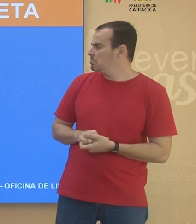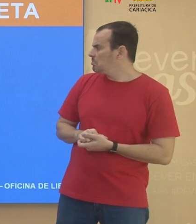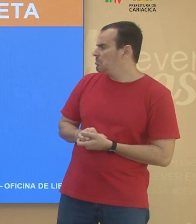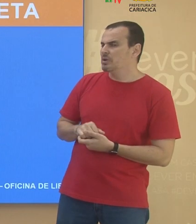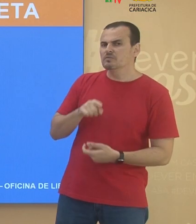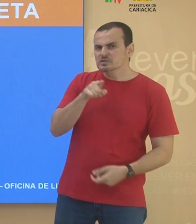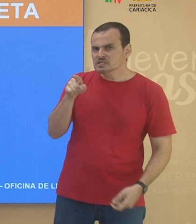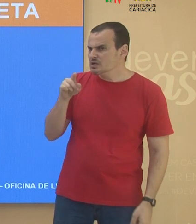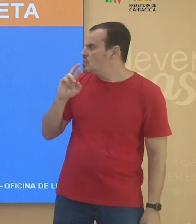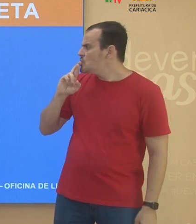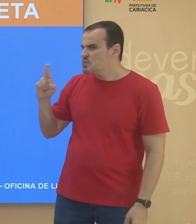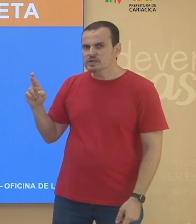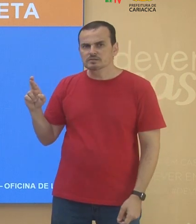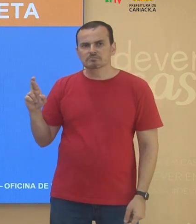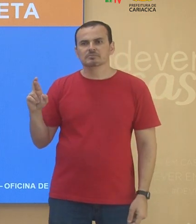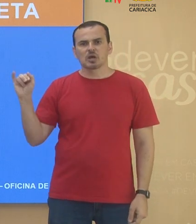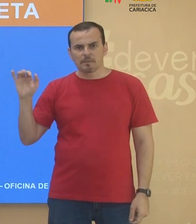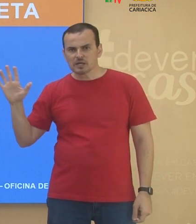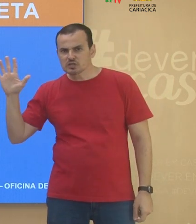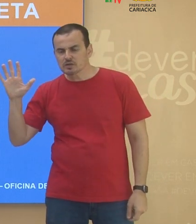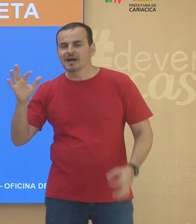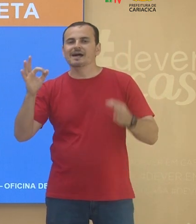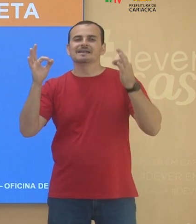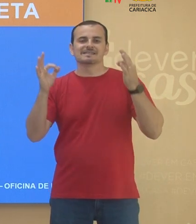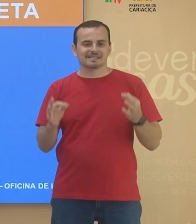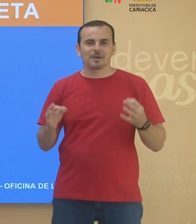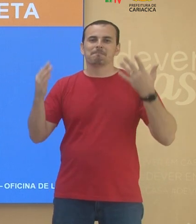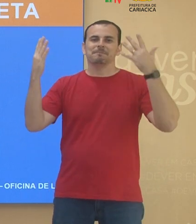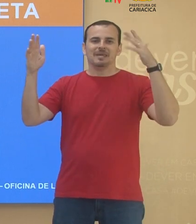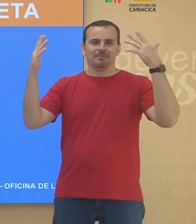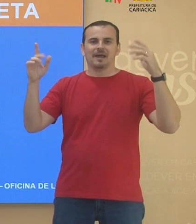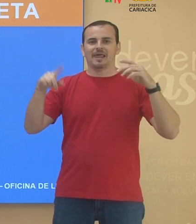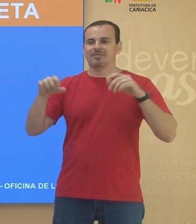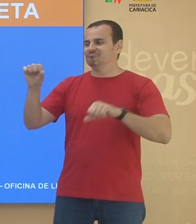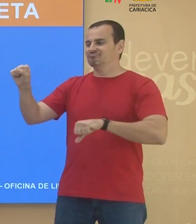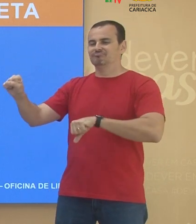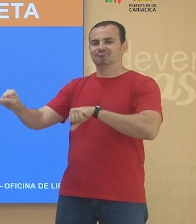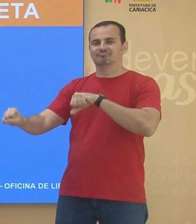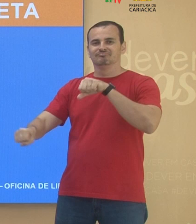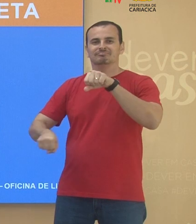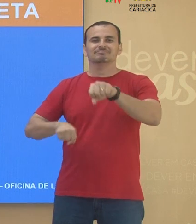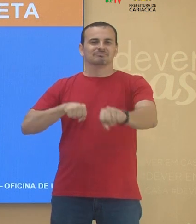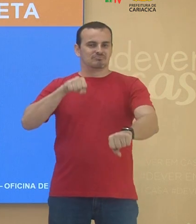Se você respondeu bicicleta, acertou. Parabéns! Bicicleta.